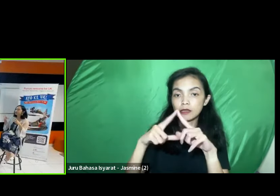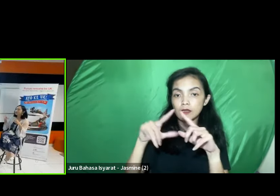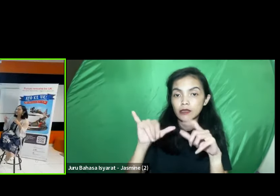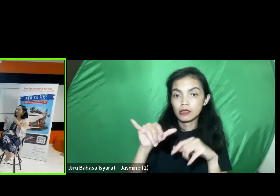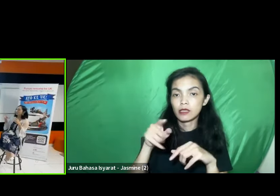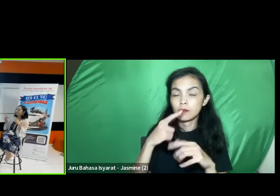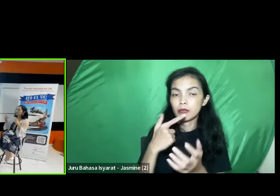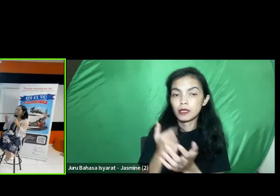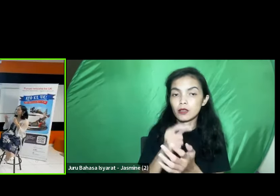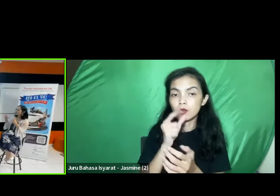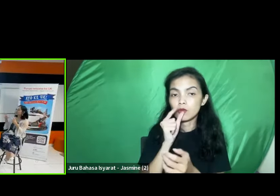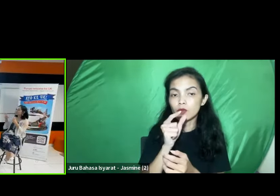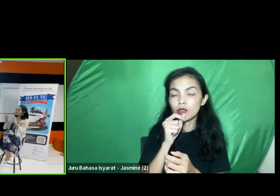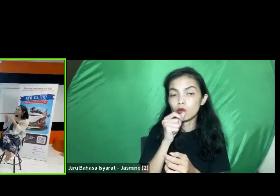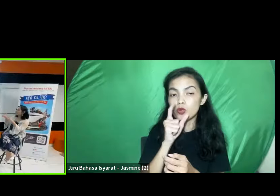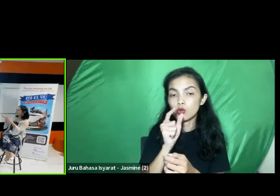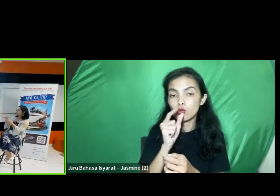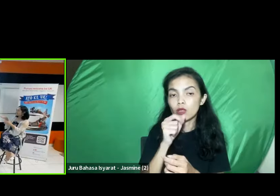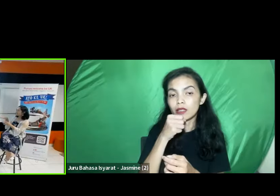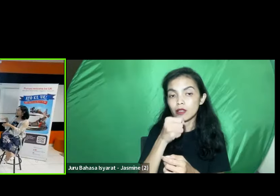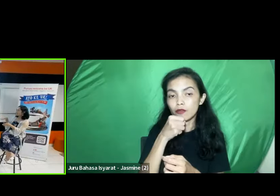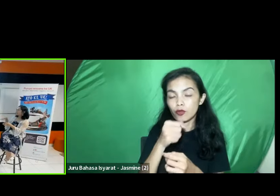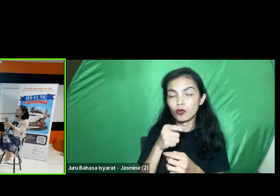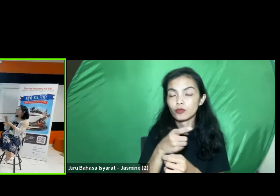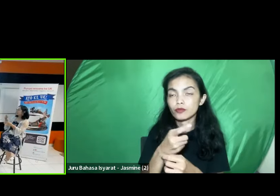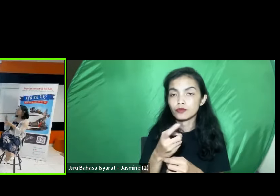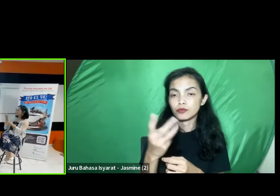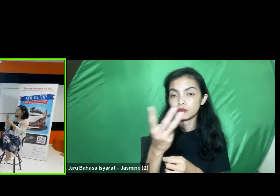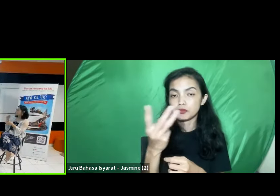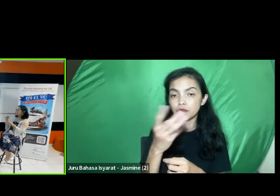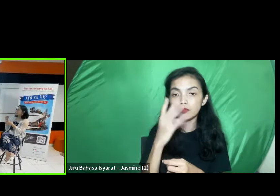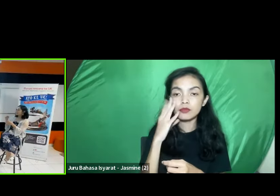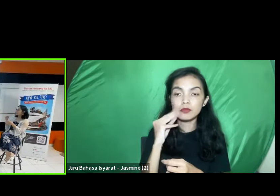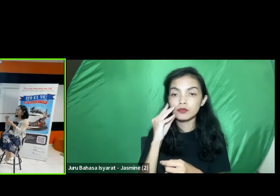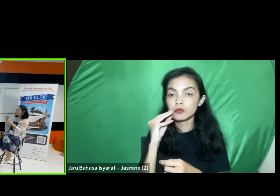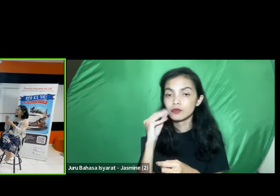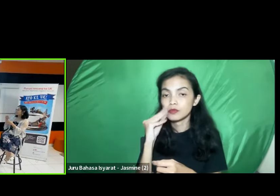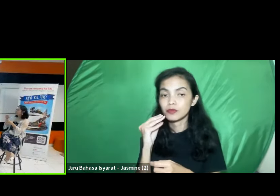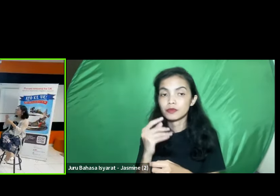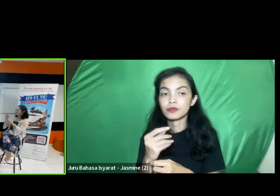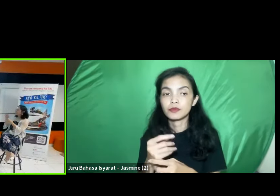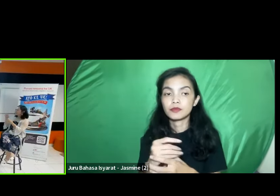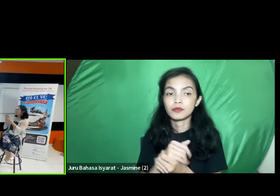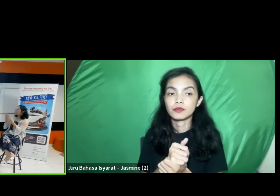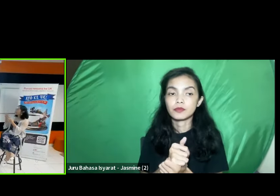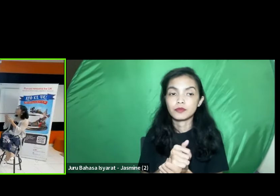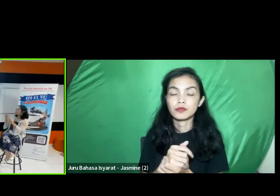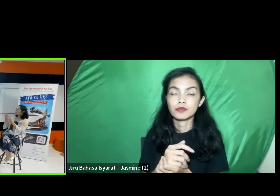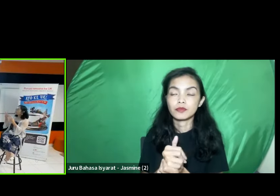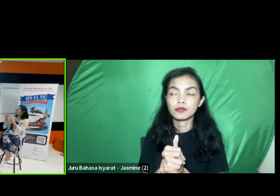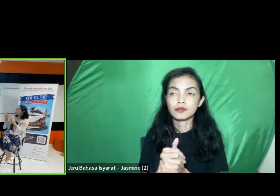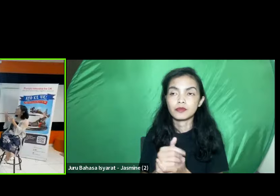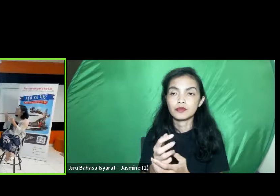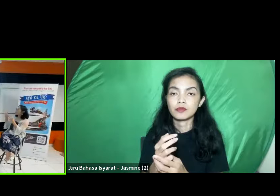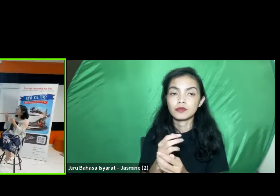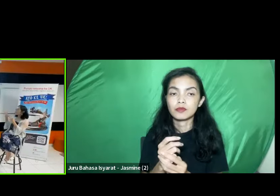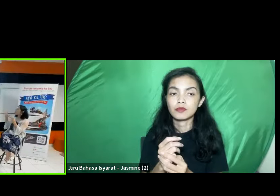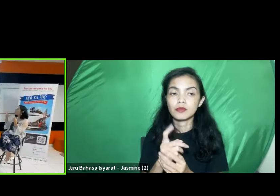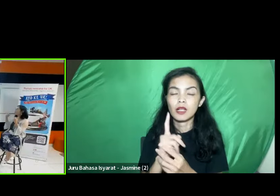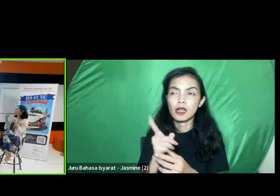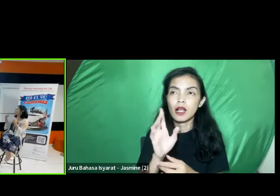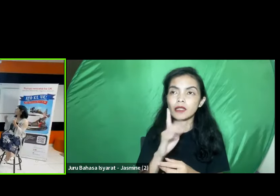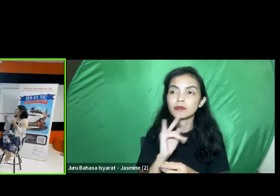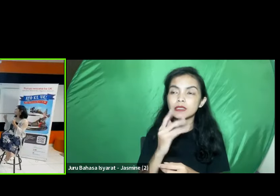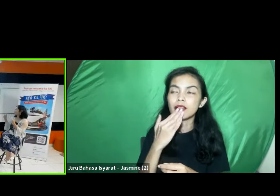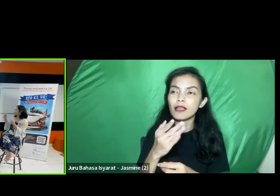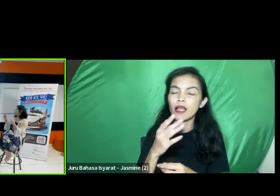interview aku mau nanya dulu dari pengalaman kakak-kakak dan Kak Raras juga nih dalam interview ada enggak pernah menemukan pertanyaan